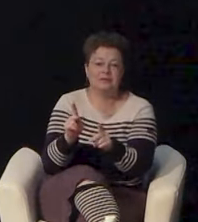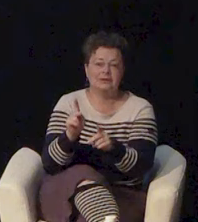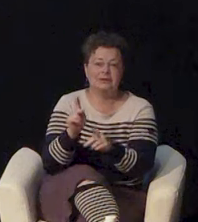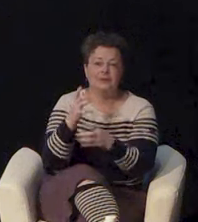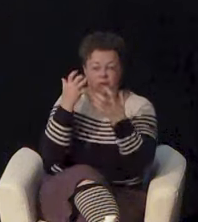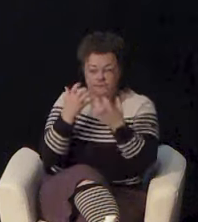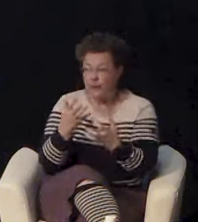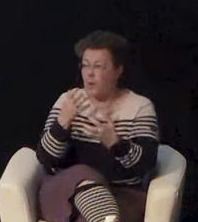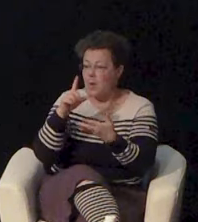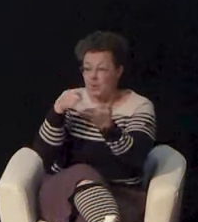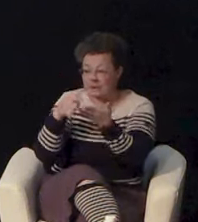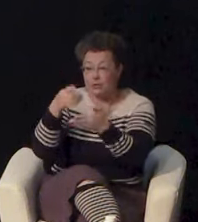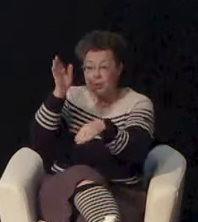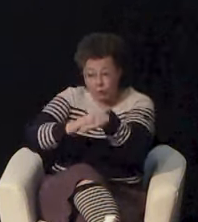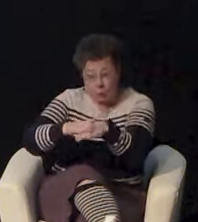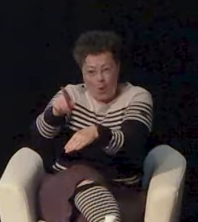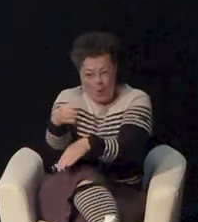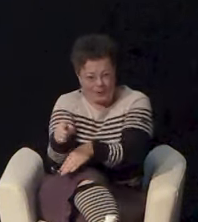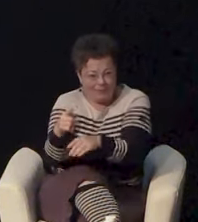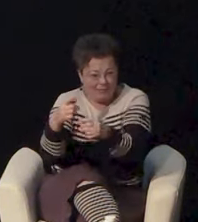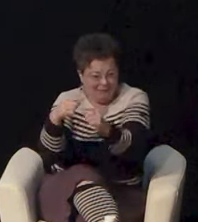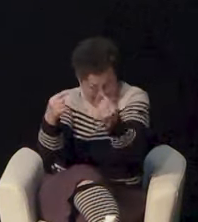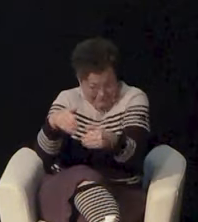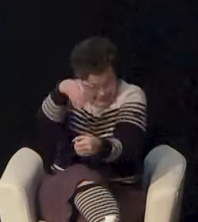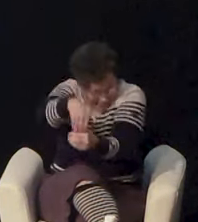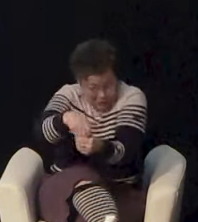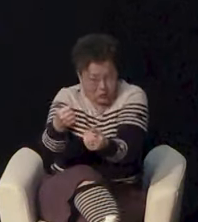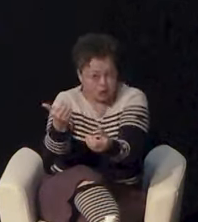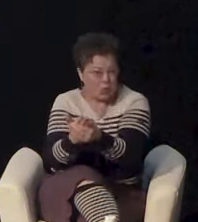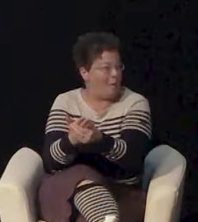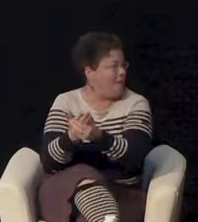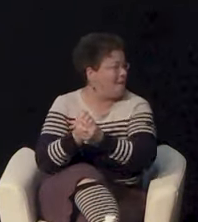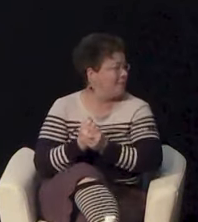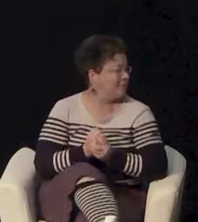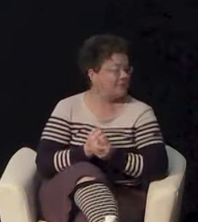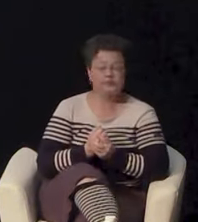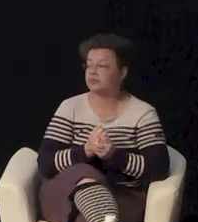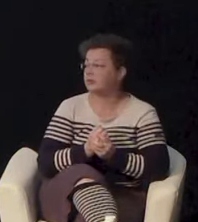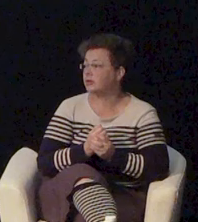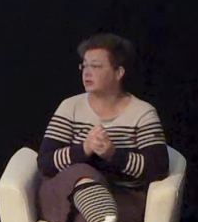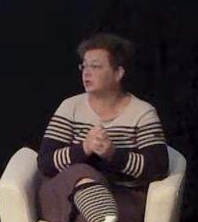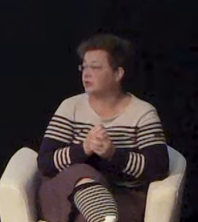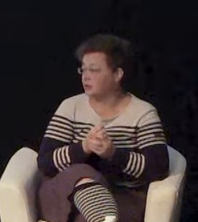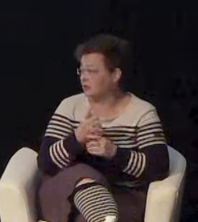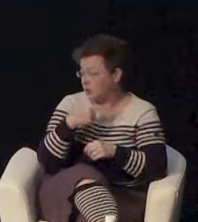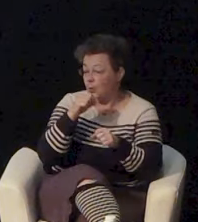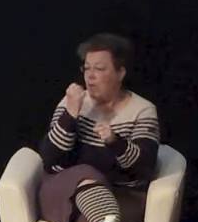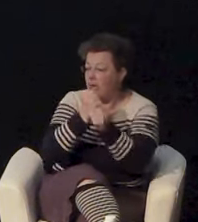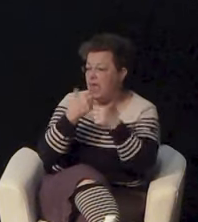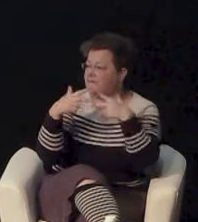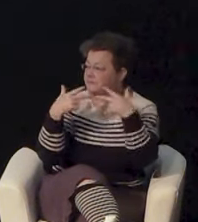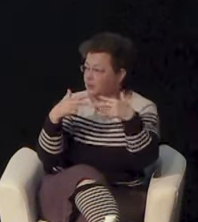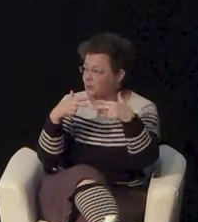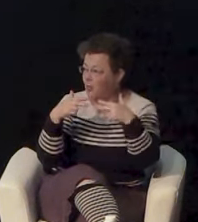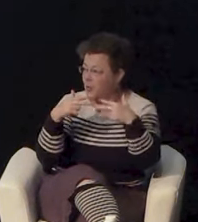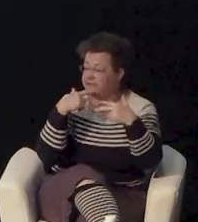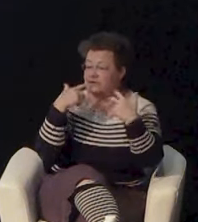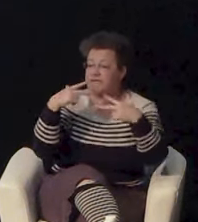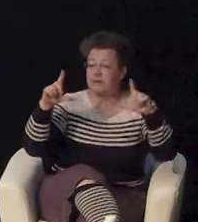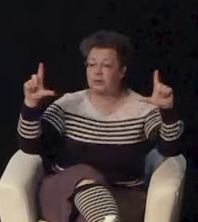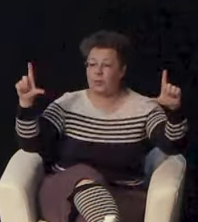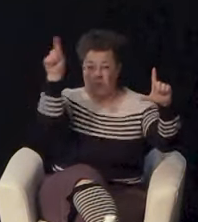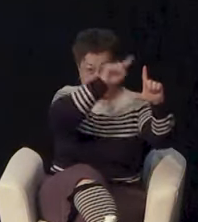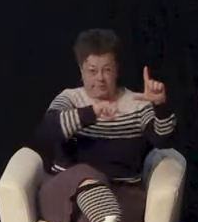on a demandé... Et donc, à l'IRIT, on a développé des outils d'annotation de vidéos de langue des signes. Pour,